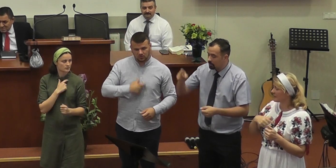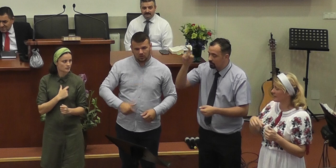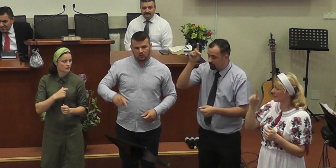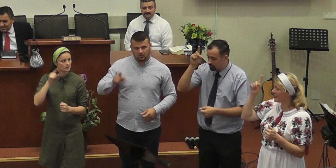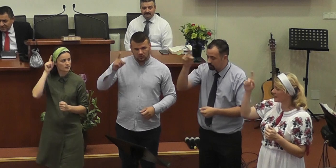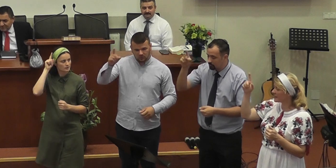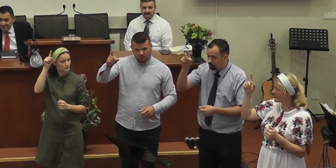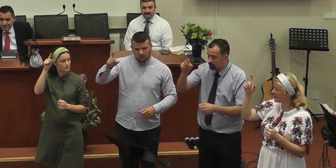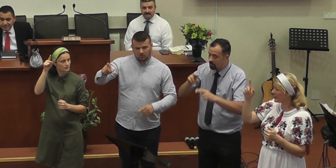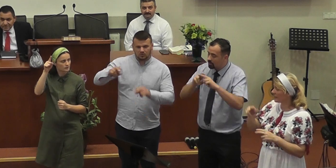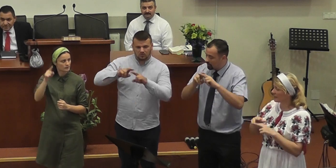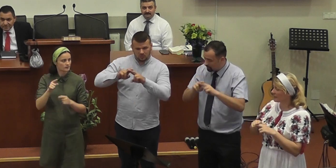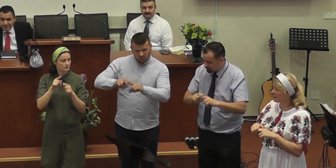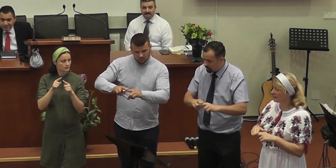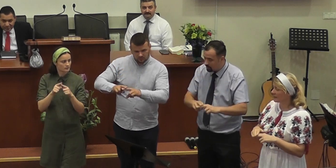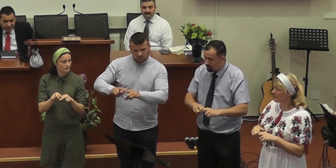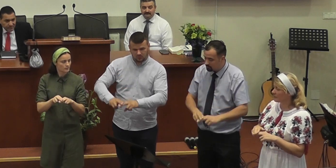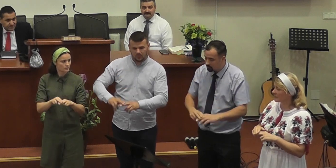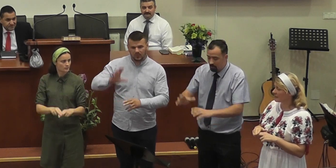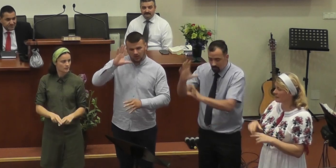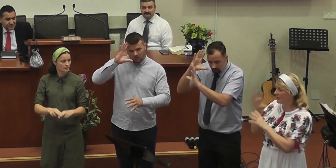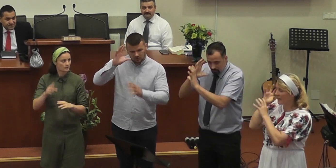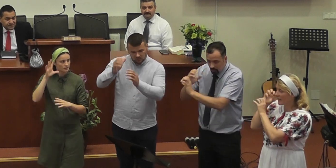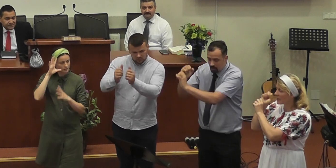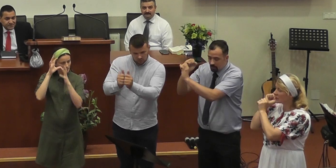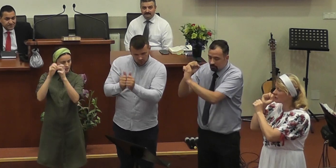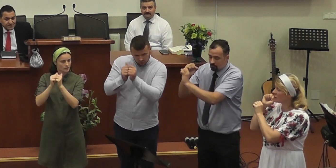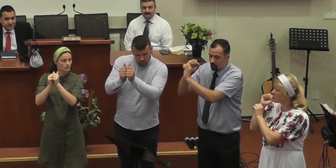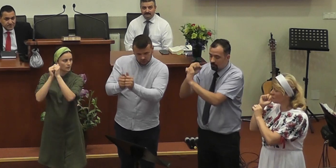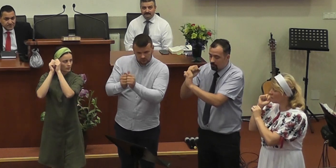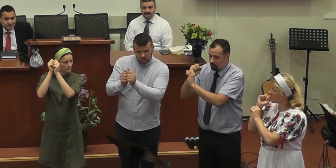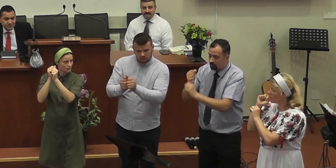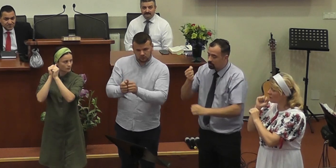să-ți rămână credicios.